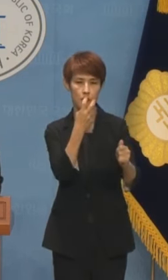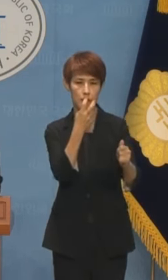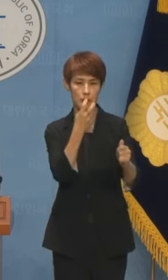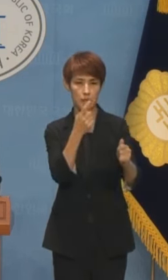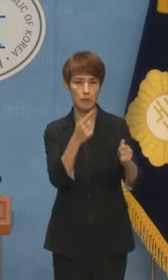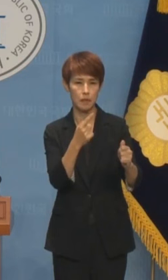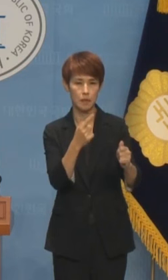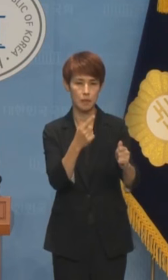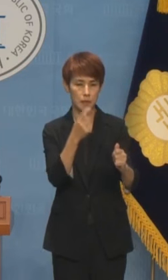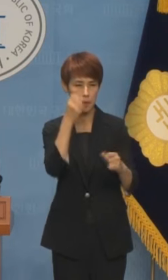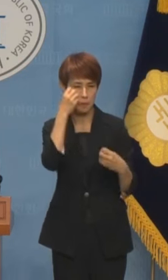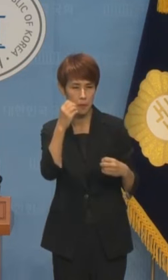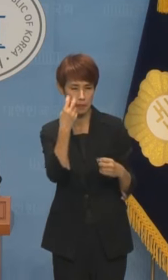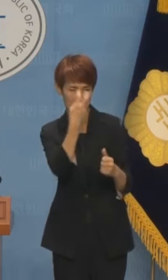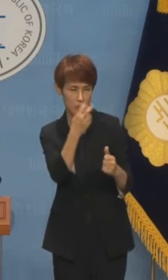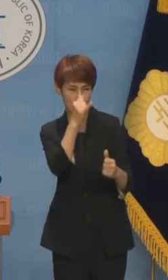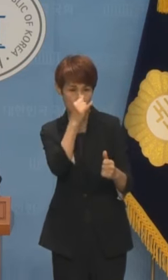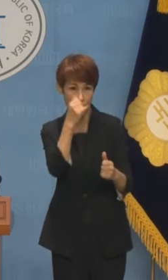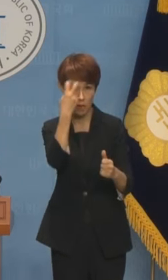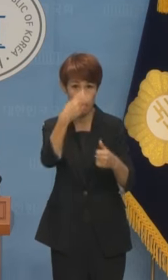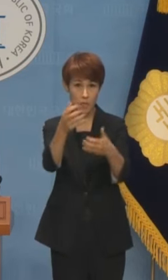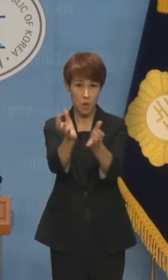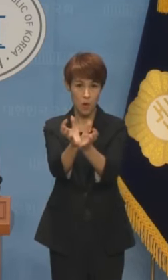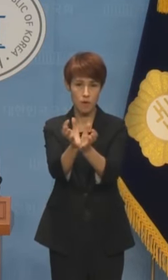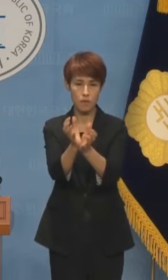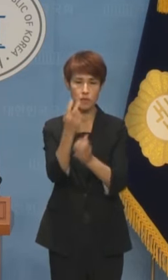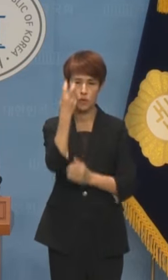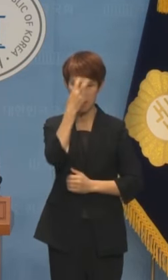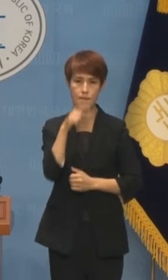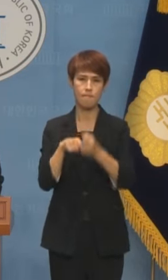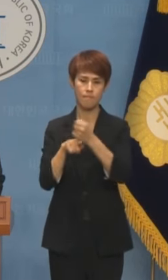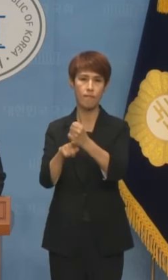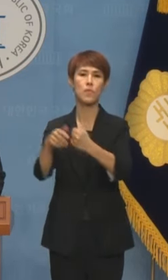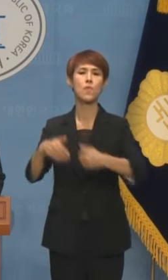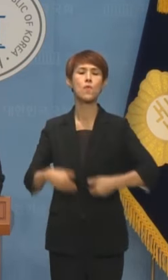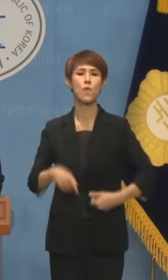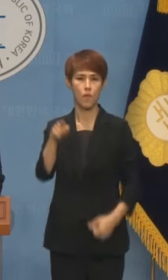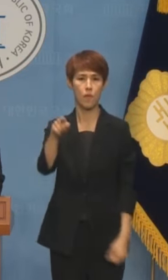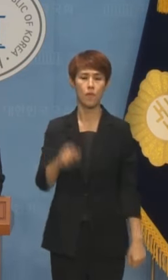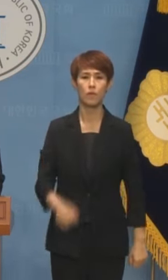감사 자행한 감사원을 국정조사하는 것을 추진해야 합니다.